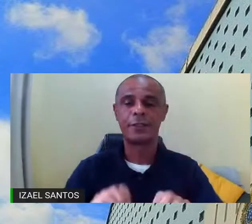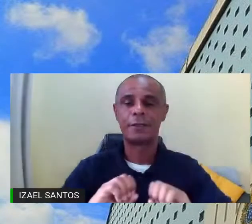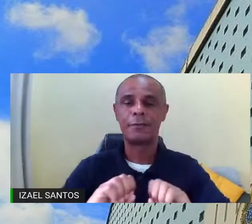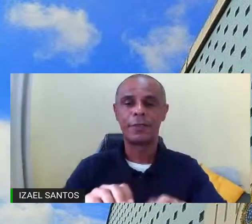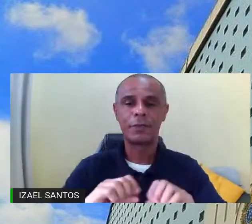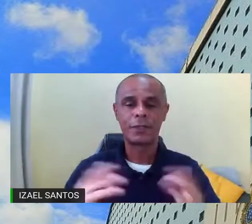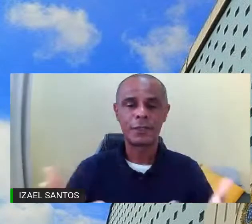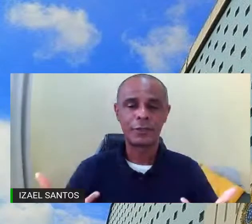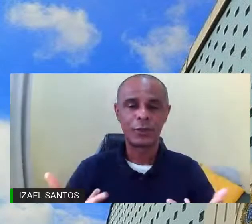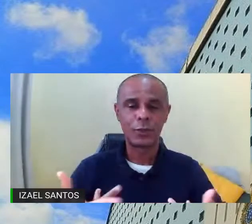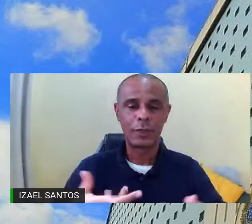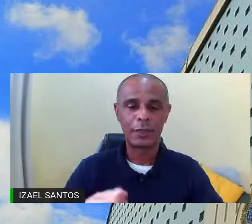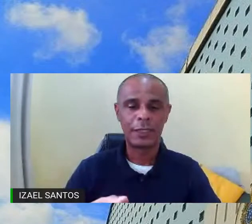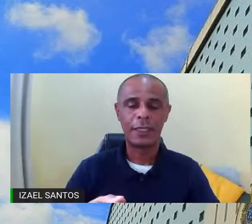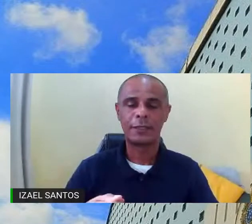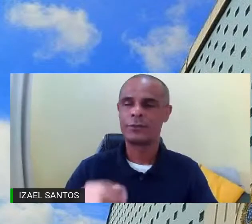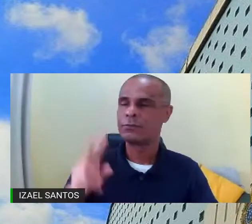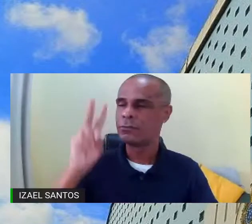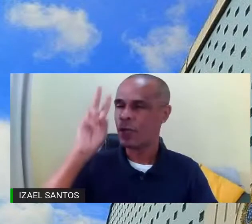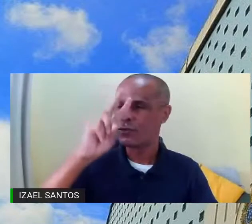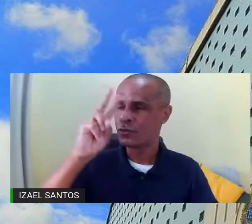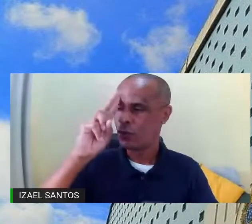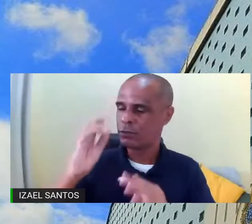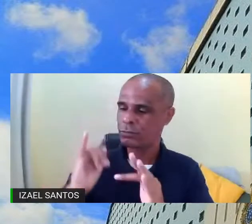da história dos institutos.